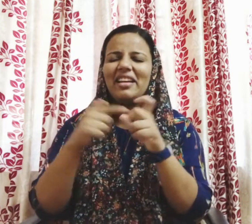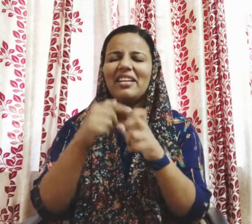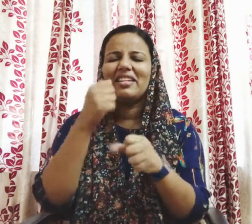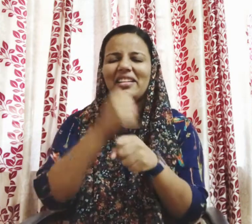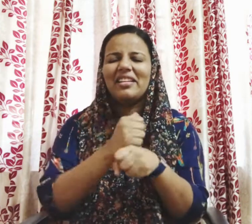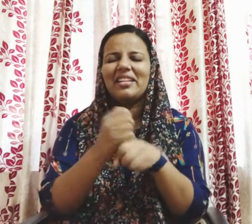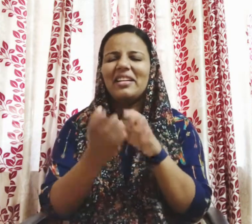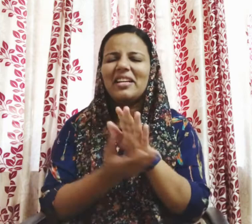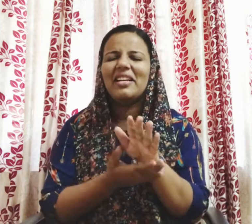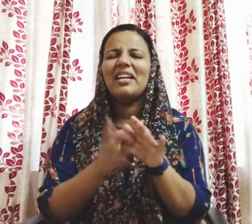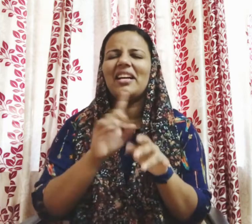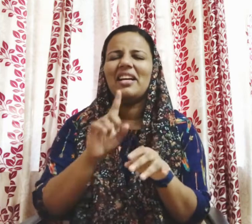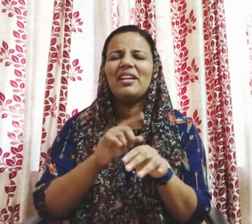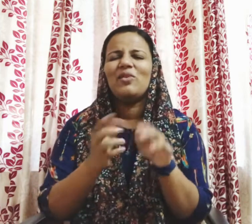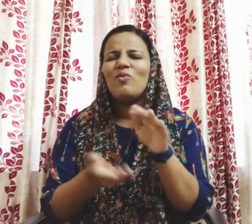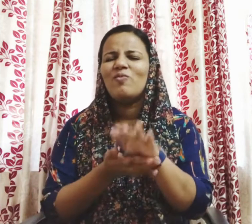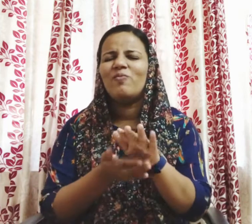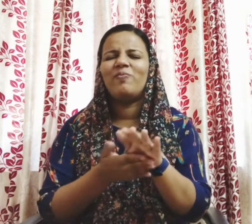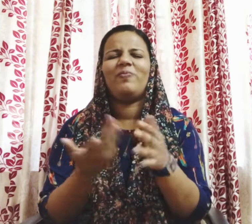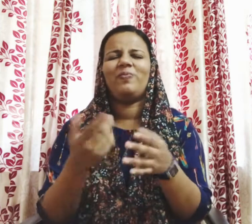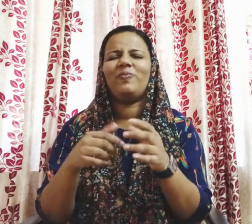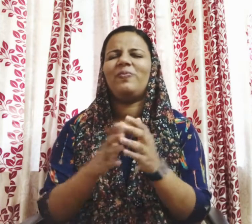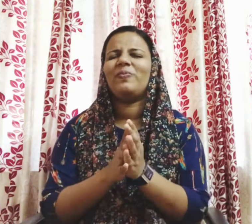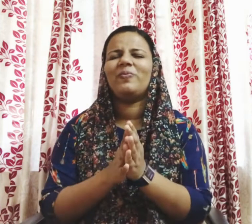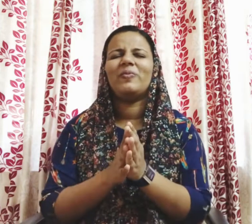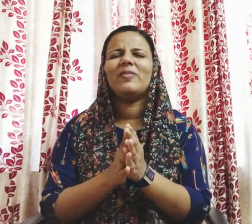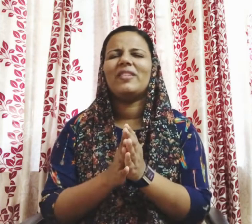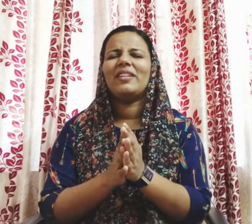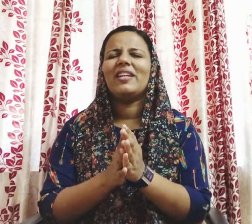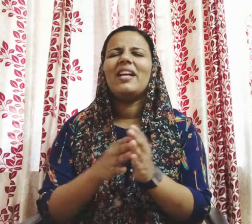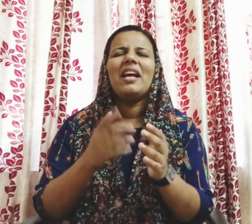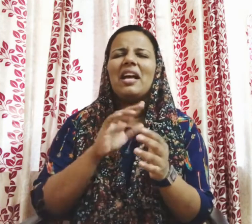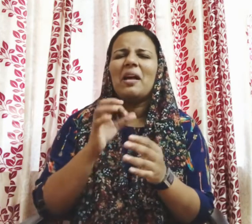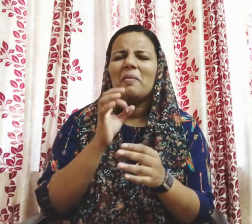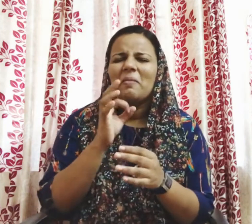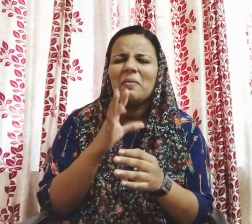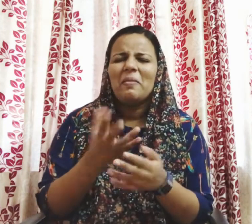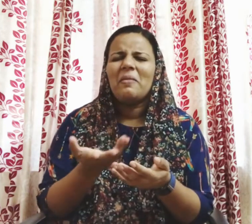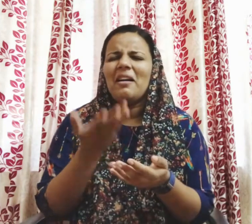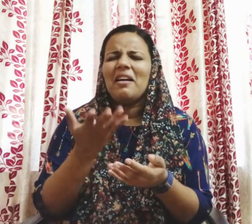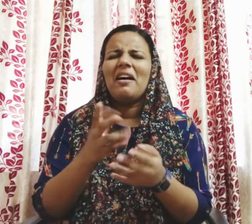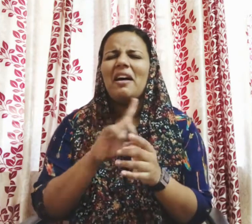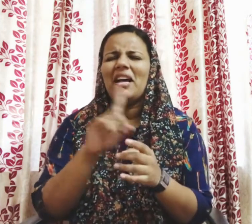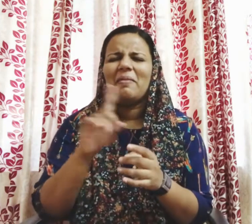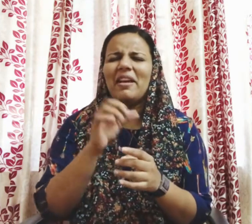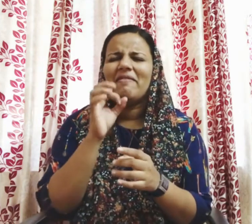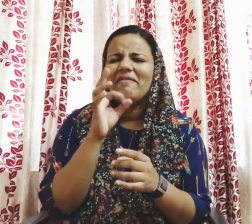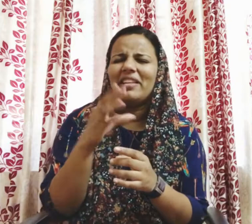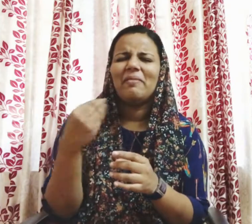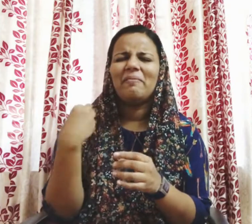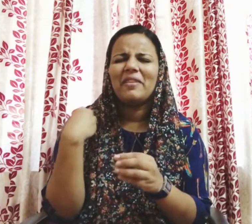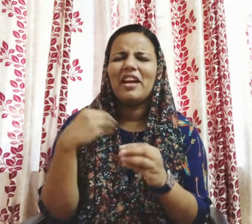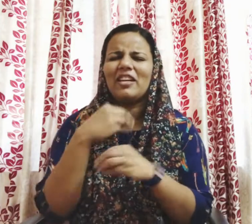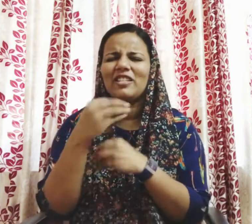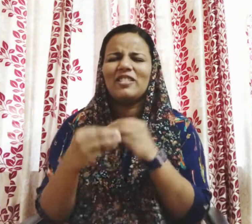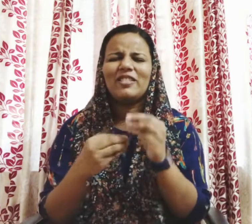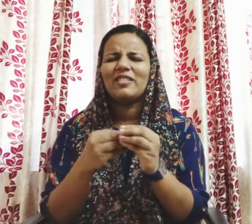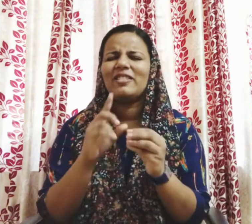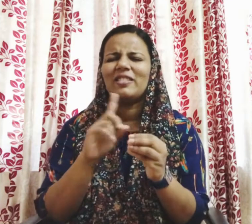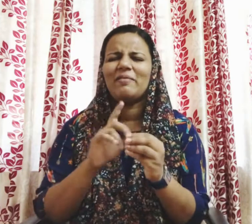കാലിൻ്റെയും ആമേൻ പോത്തയ്ക്ക്, ആമേൻ, ഉപ്പൂറ്റി ഭാഗത്ത്, കാലിൻ്റെ കുഴയുടെ ഭാഗത്ത് നീർക്കെട്ടിനാൽ ഭാരപ്പെടുന്നവർക്ക് വേണ്ടി പ്രാർത്ഥിക്കുന്നു. യേശു